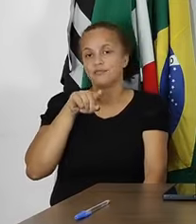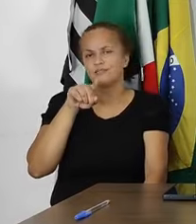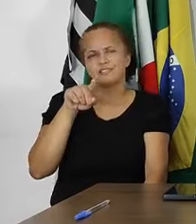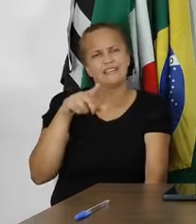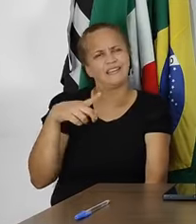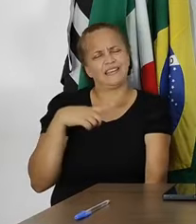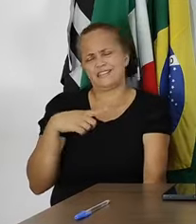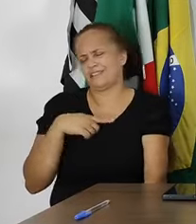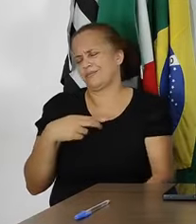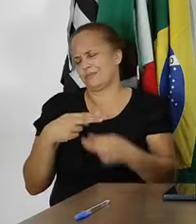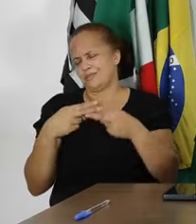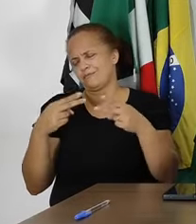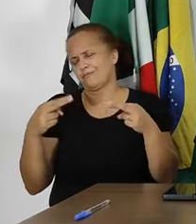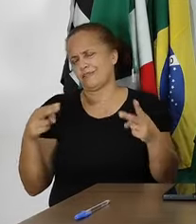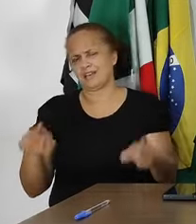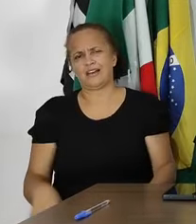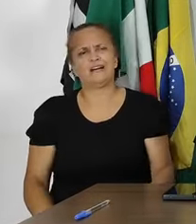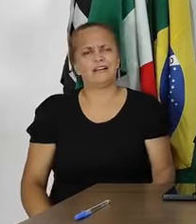por pensamentos.